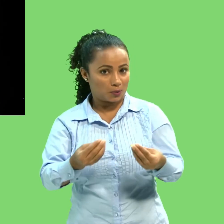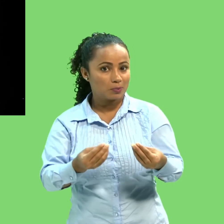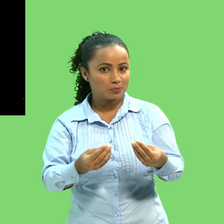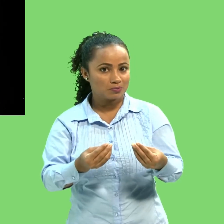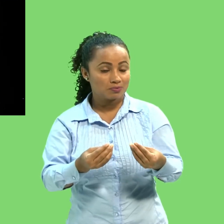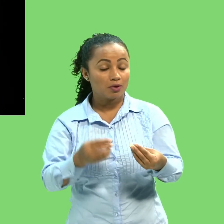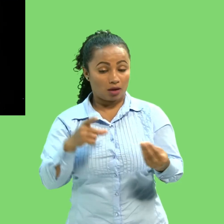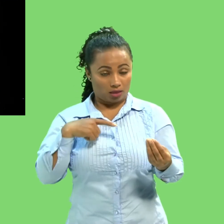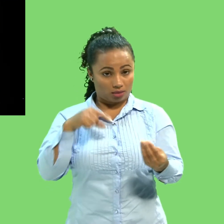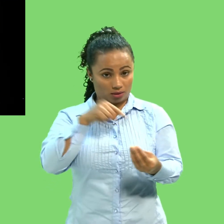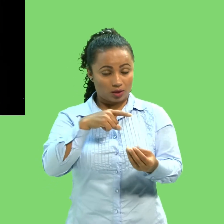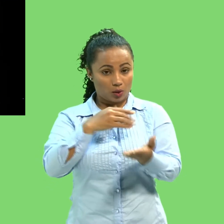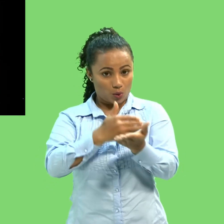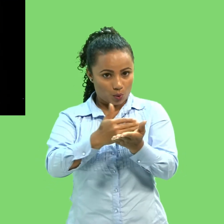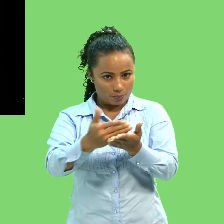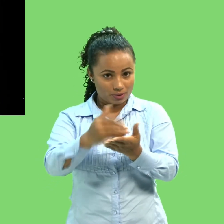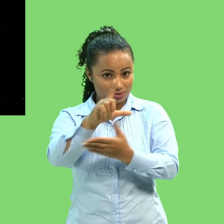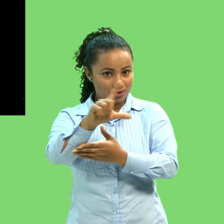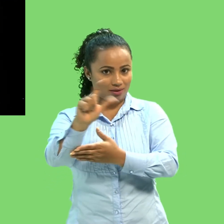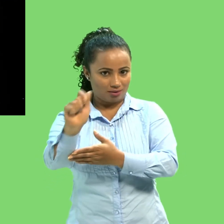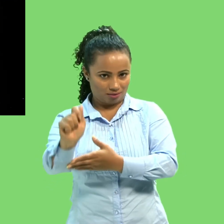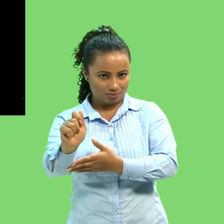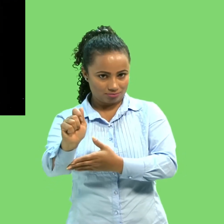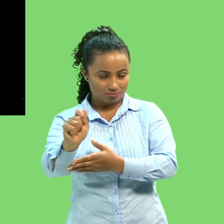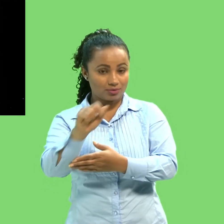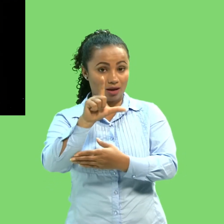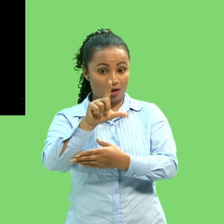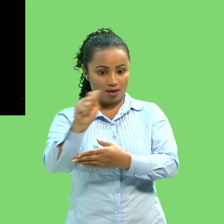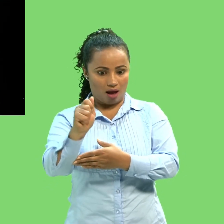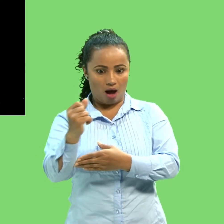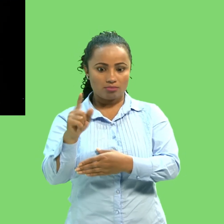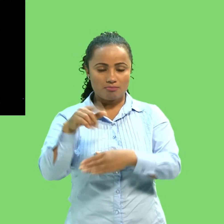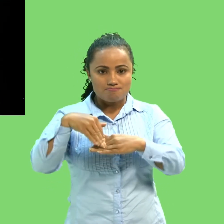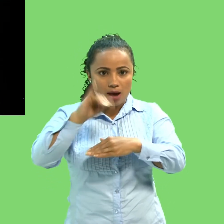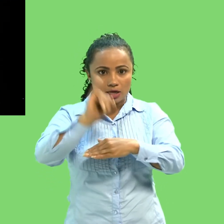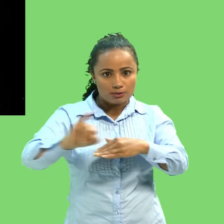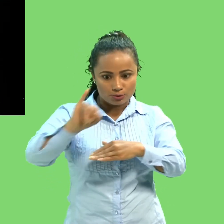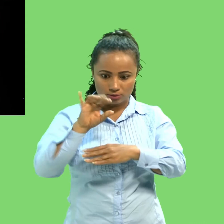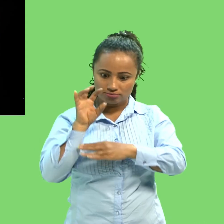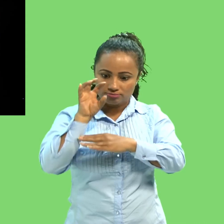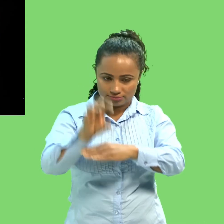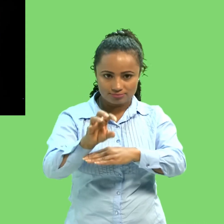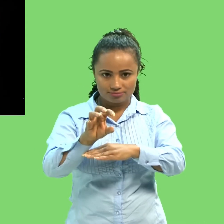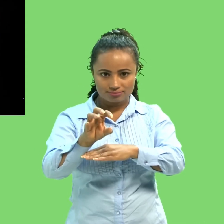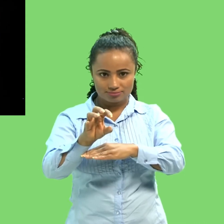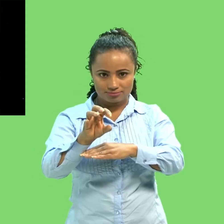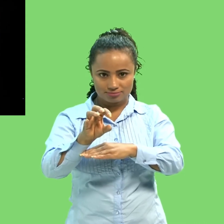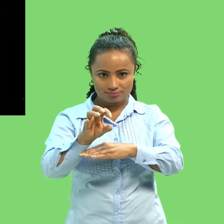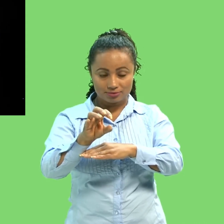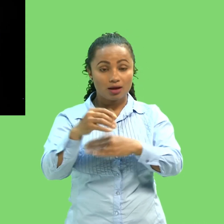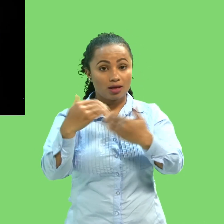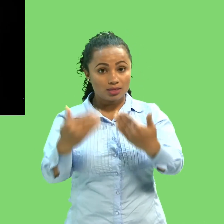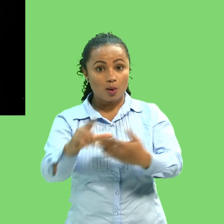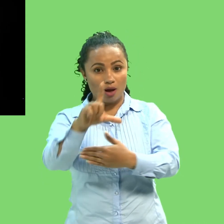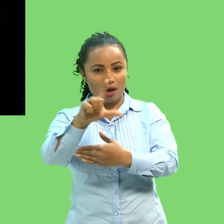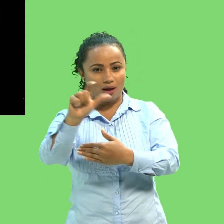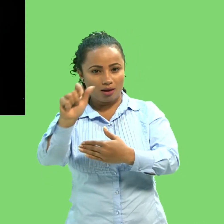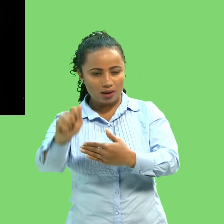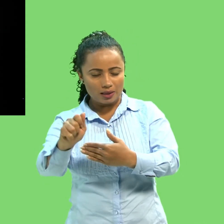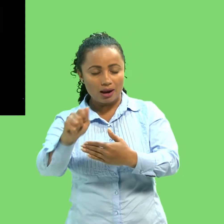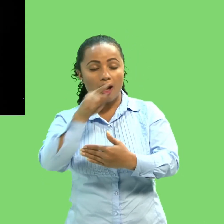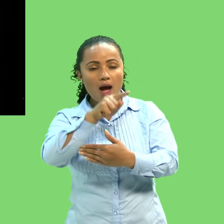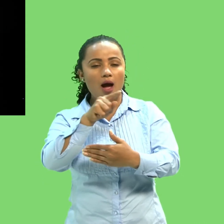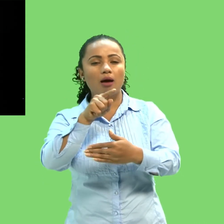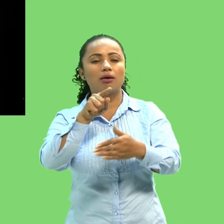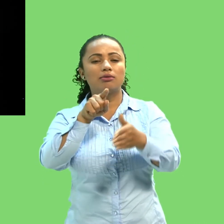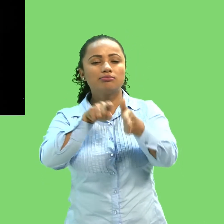né, como ponto central, né, de pesquisa, certo? A linguística aplicada, na verdade, ela trabalha com outro fator, né,